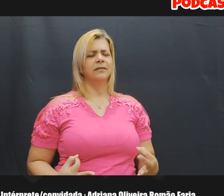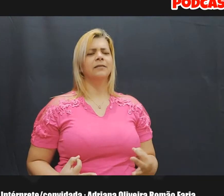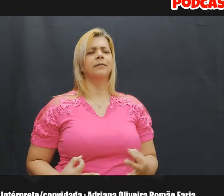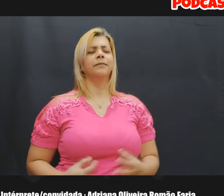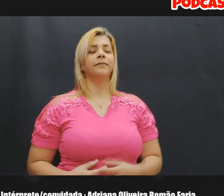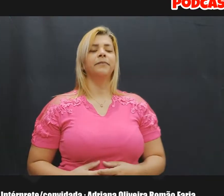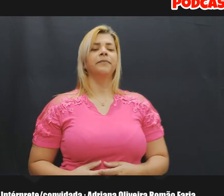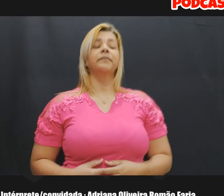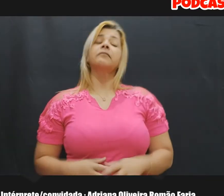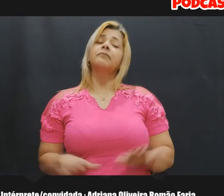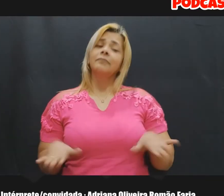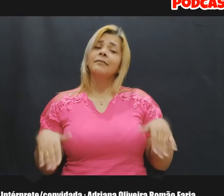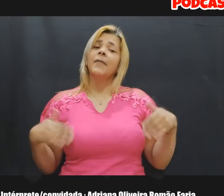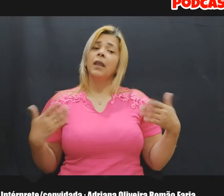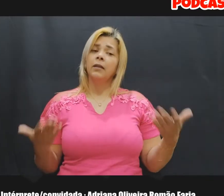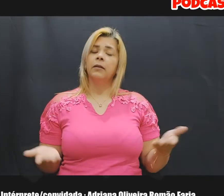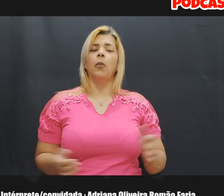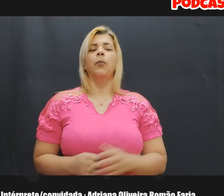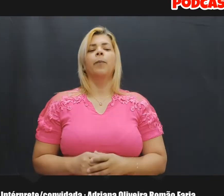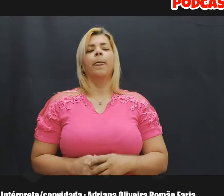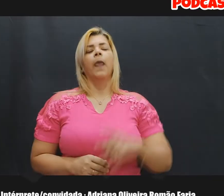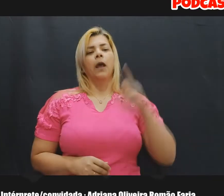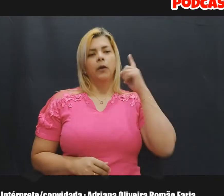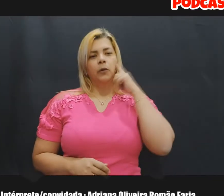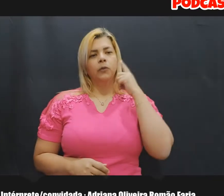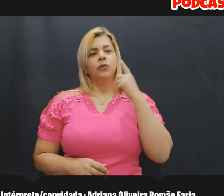Bom, enfim, tudo que o surdo